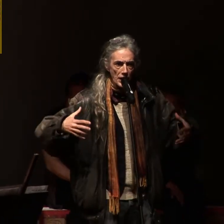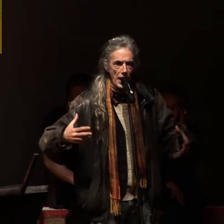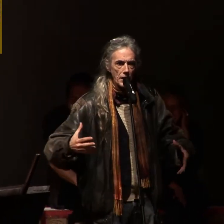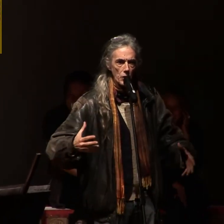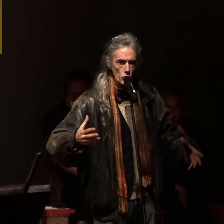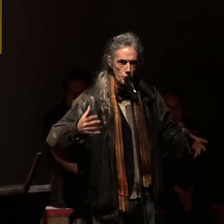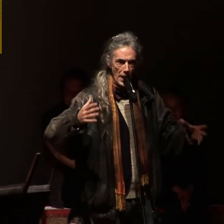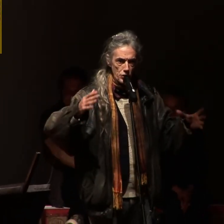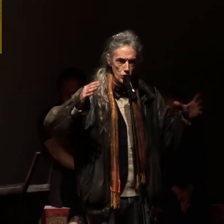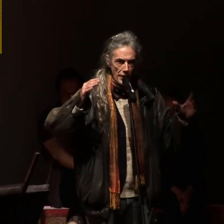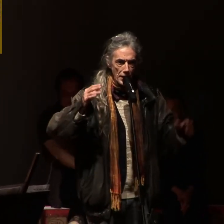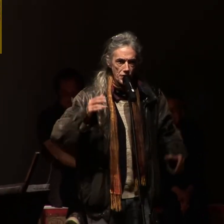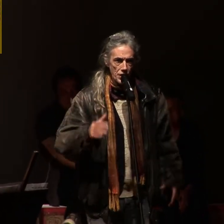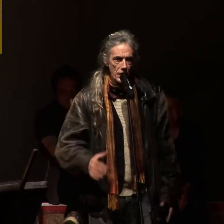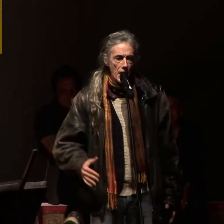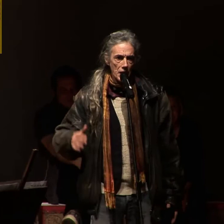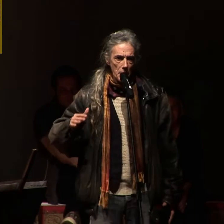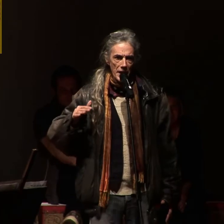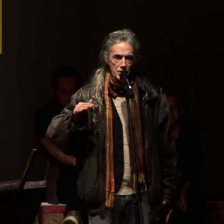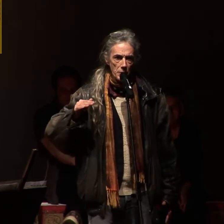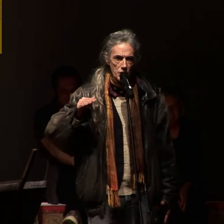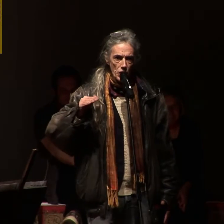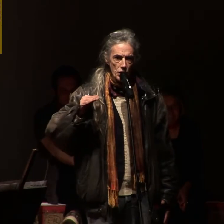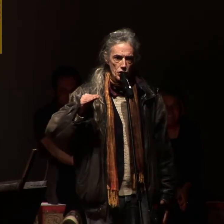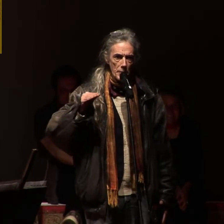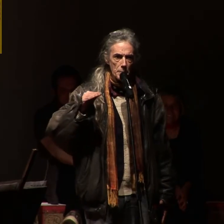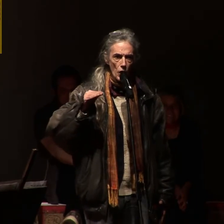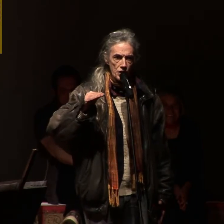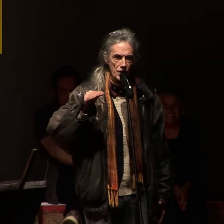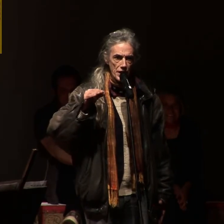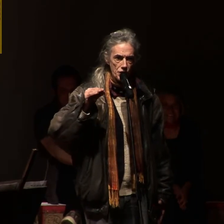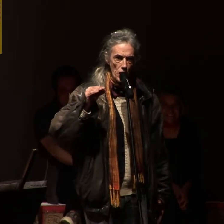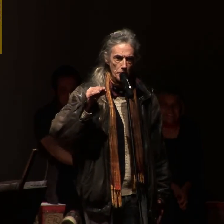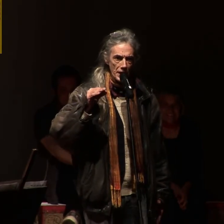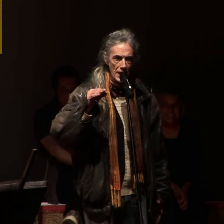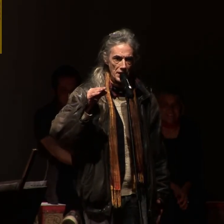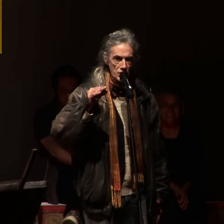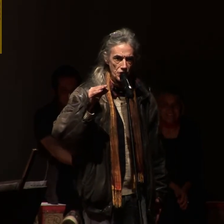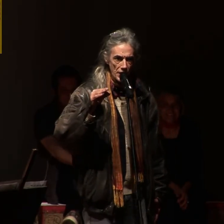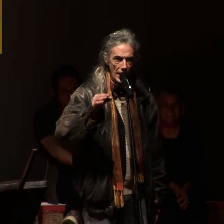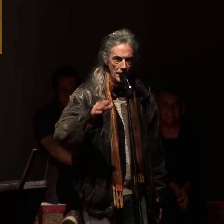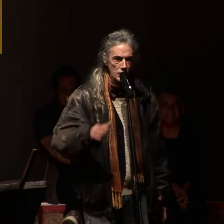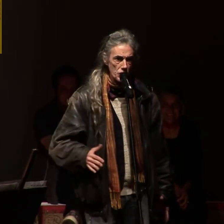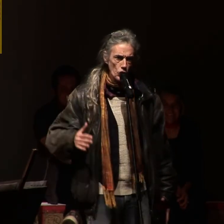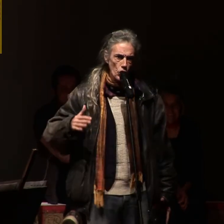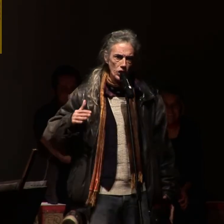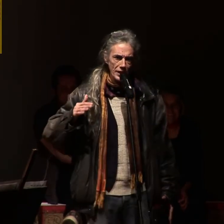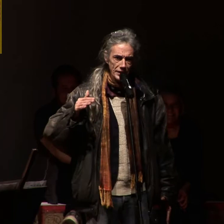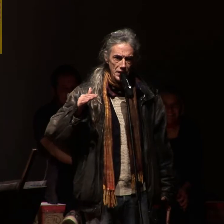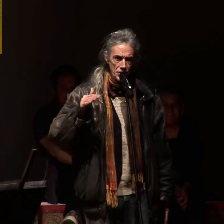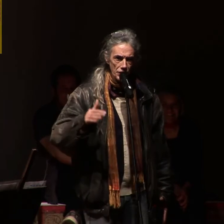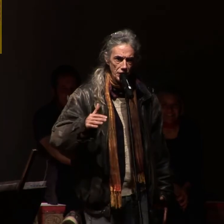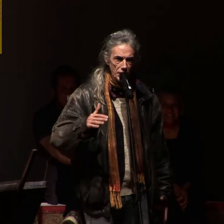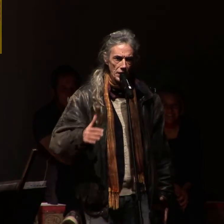comarca arrenca uns passos de dansa. Reapareixen misteriosament bones idees que hom creia incinerades. Tot